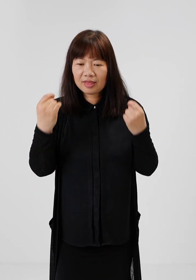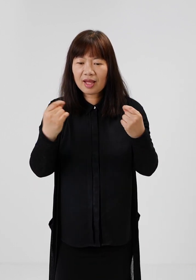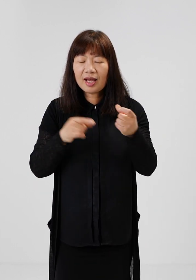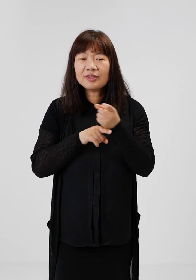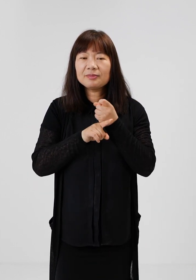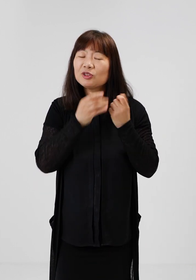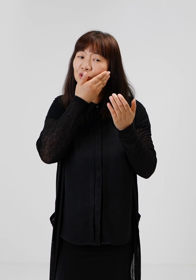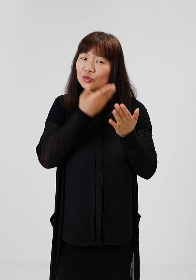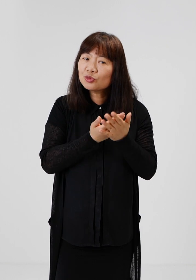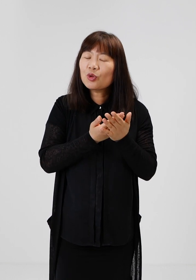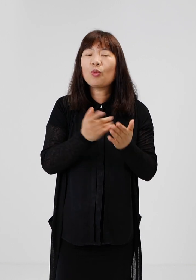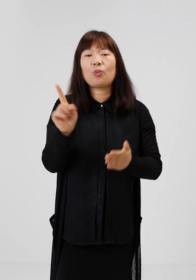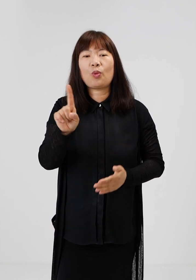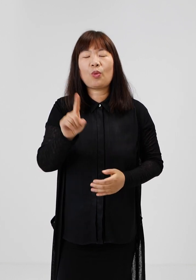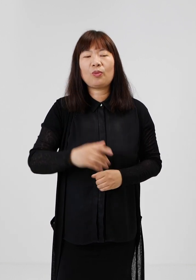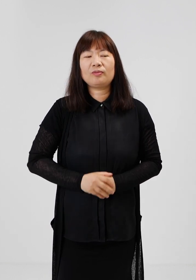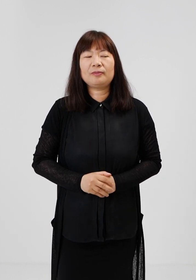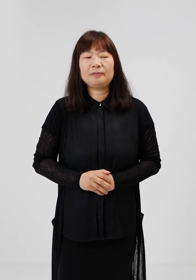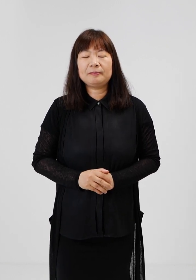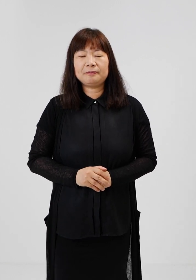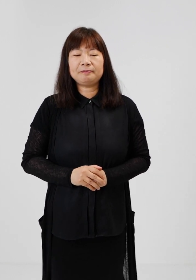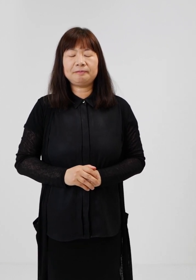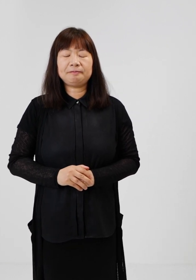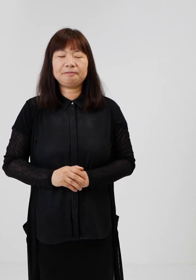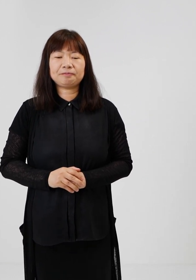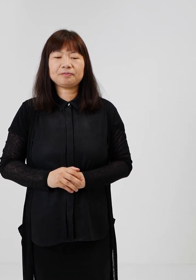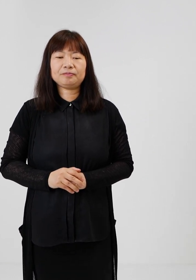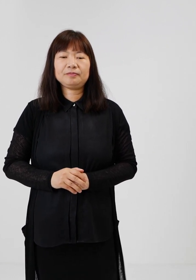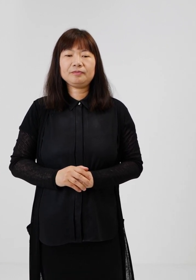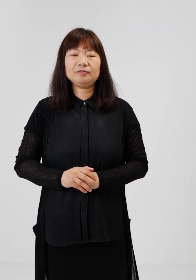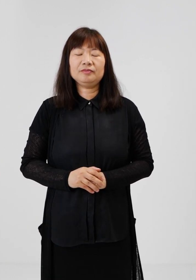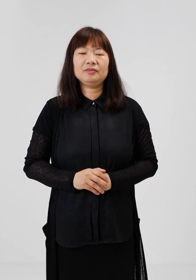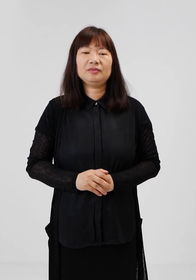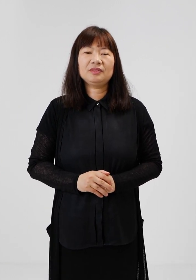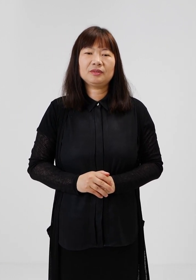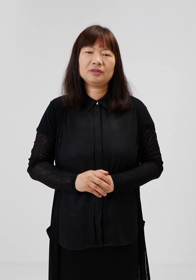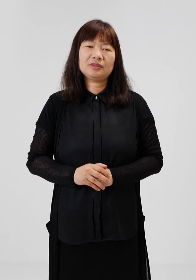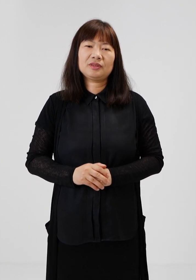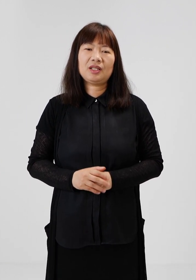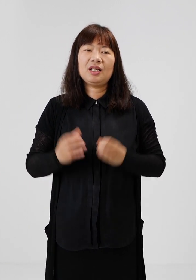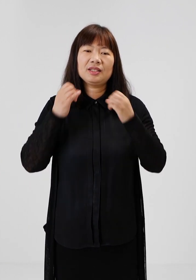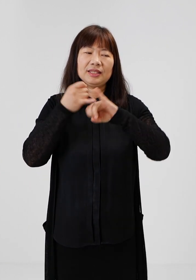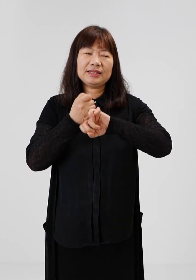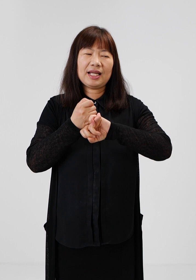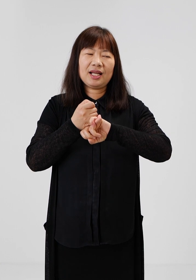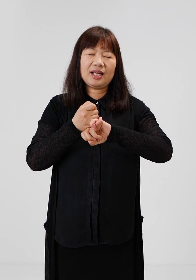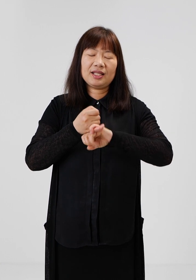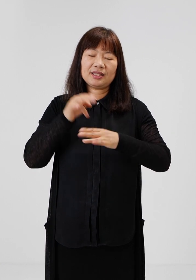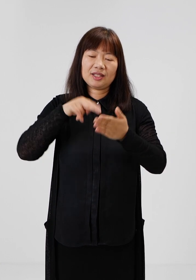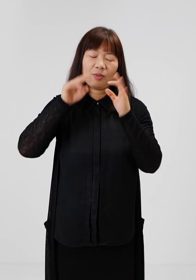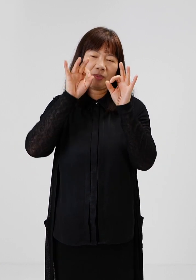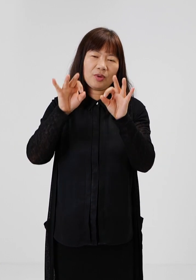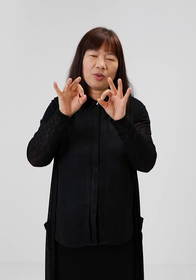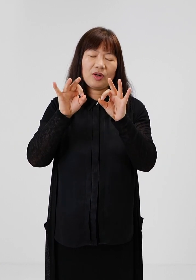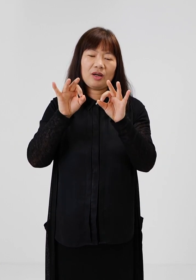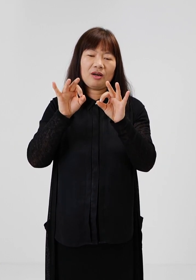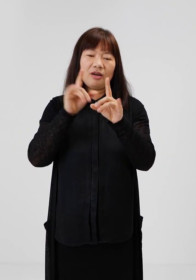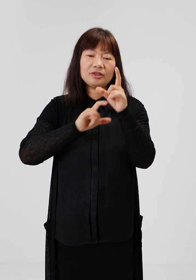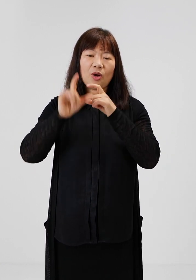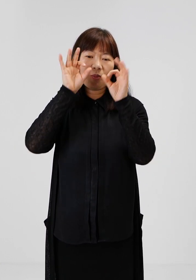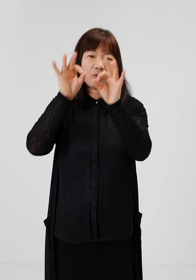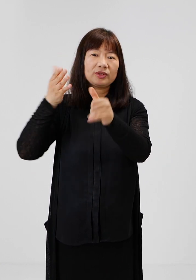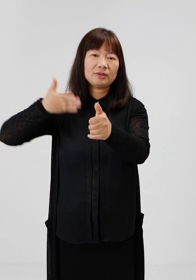왜 중요한가? 왜 중요한가? 이제 이것을 신약으로 넘어가서 우리 한 군데를 좀